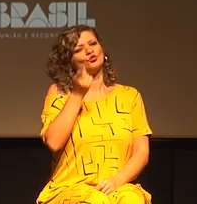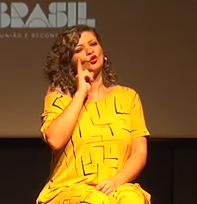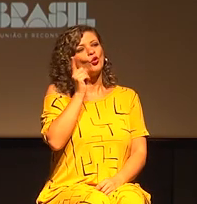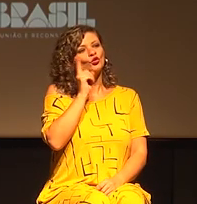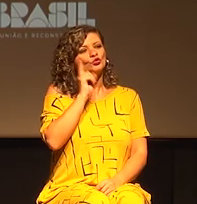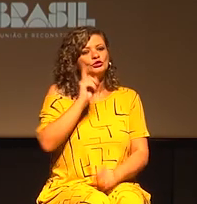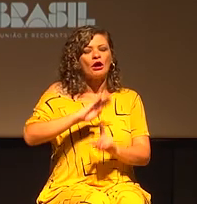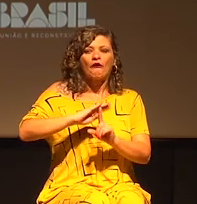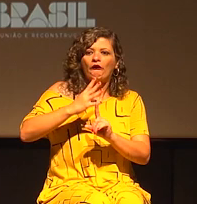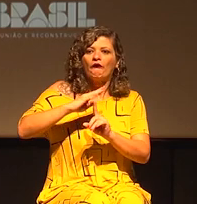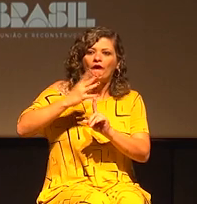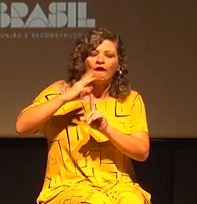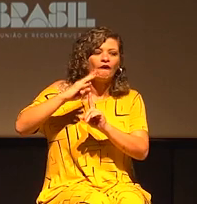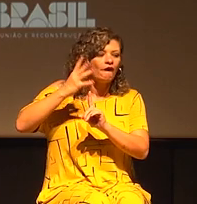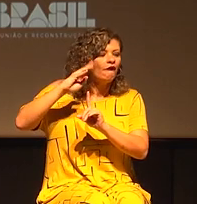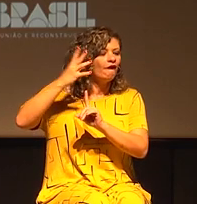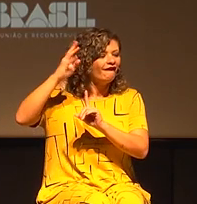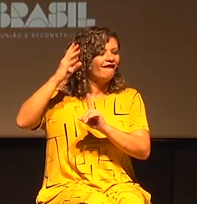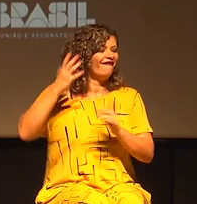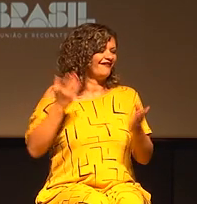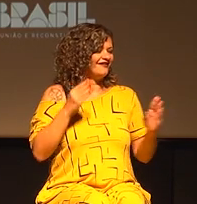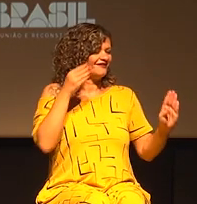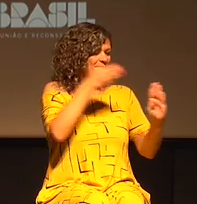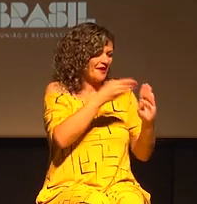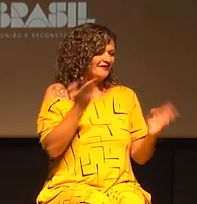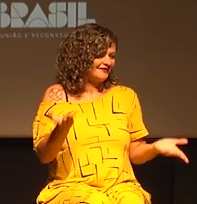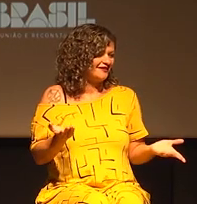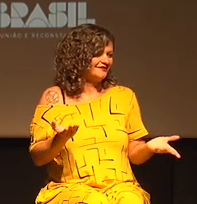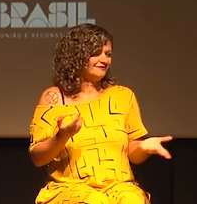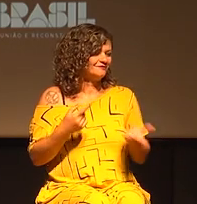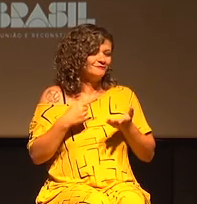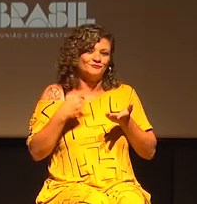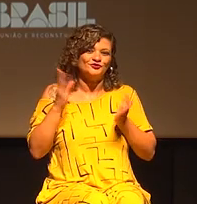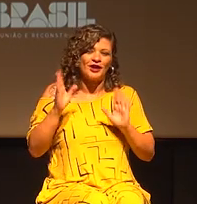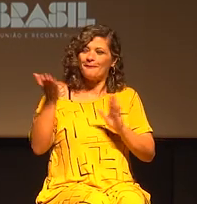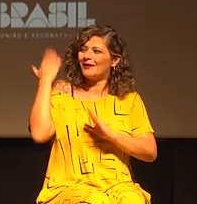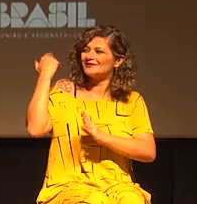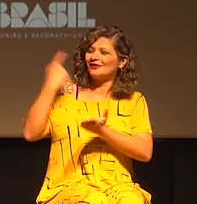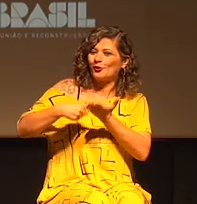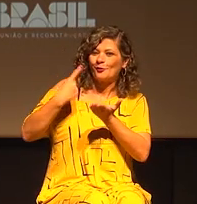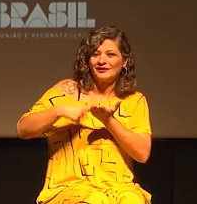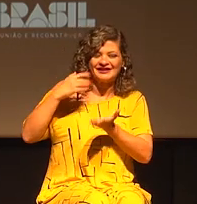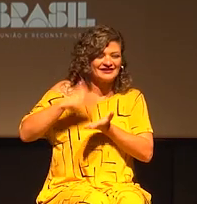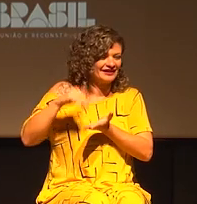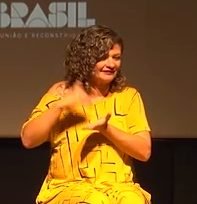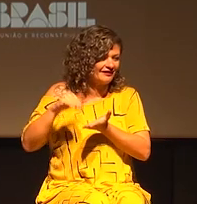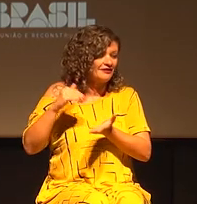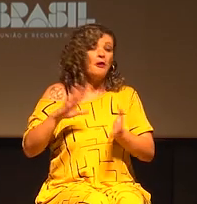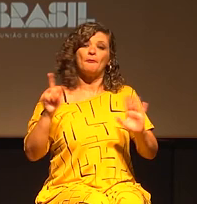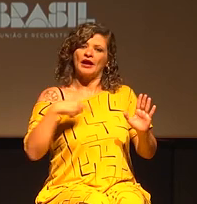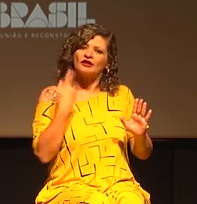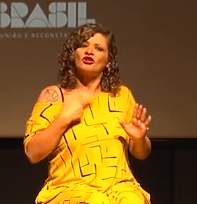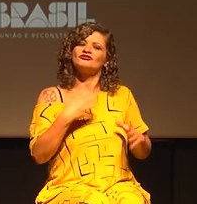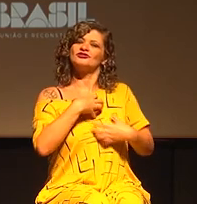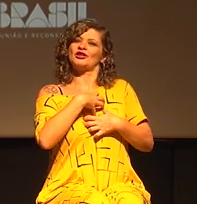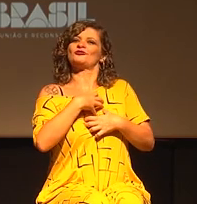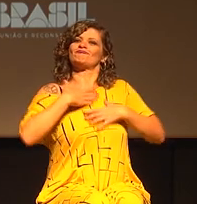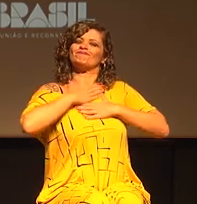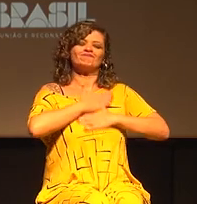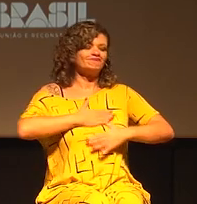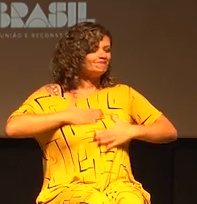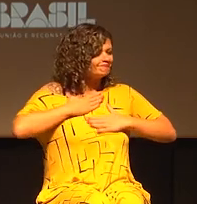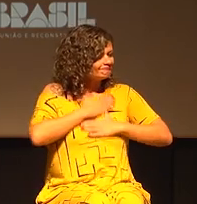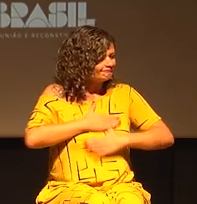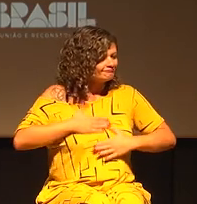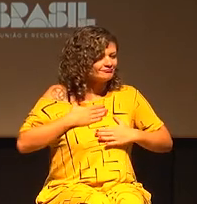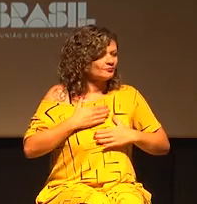estamos ultrapassando a cota eh que foi acordado com com com a secretaria e para nós isso é um privilégio tá não Nós